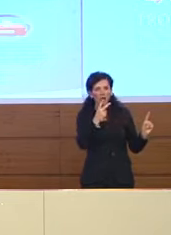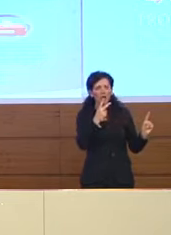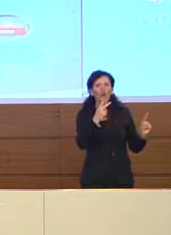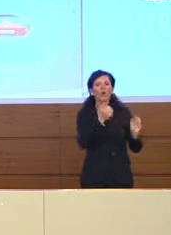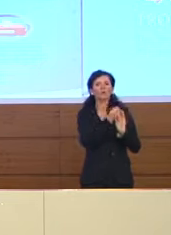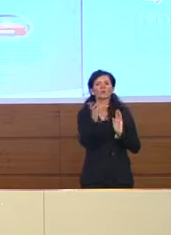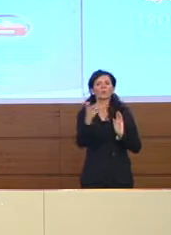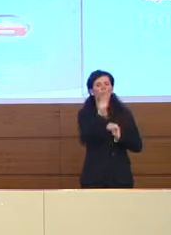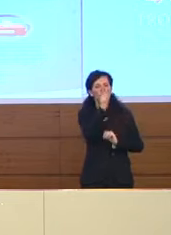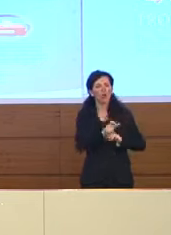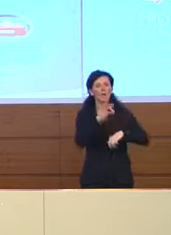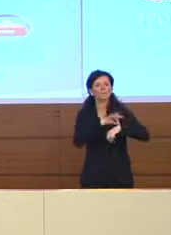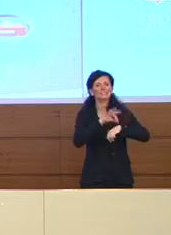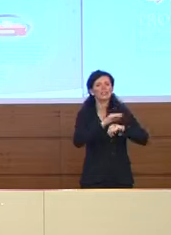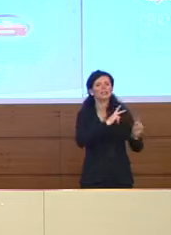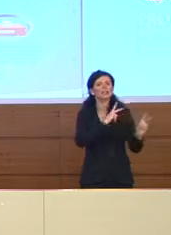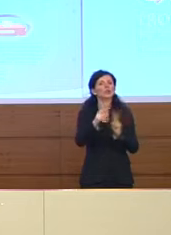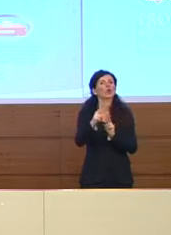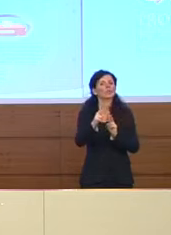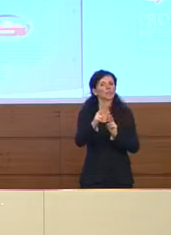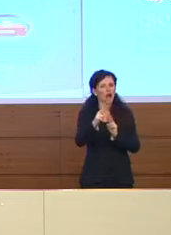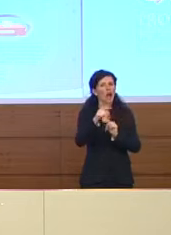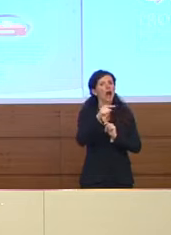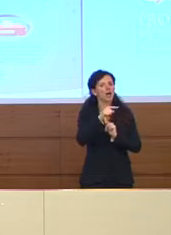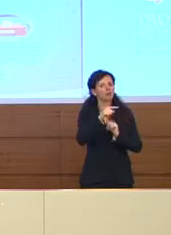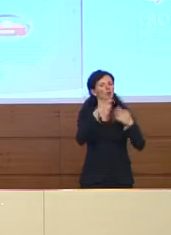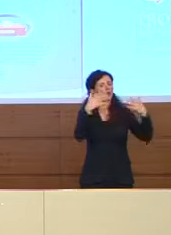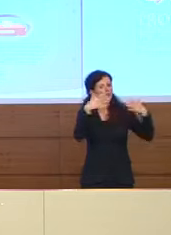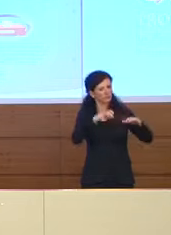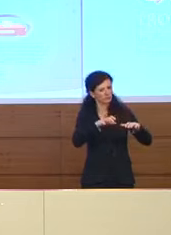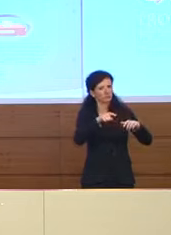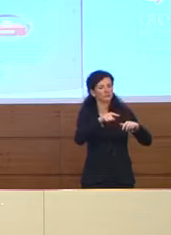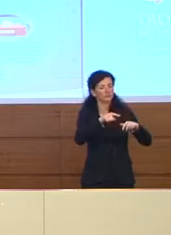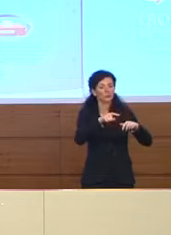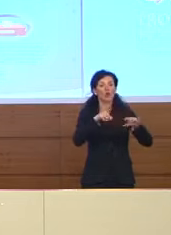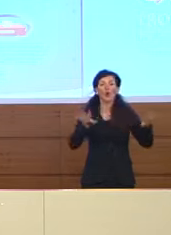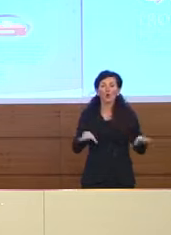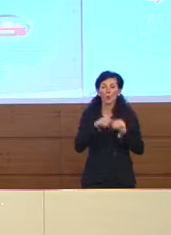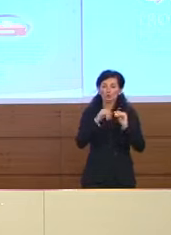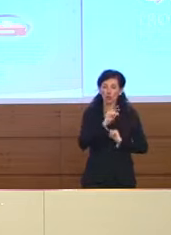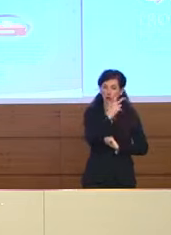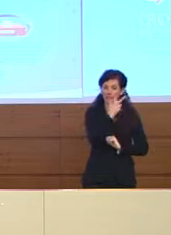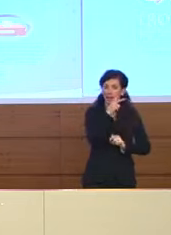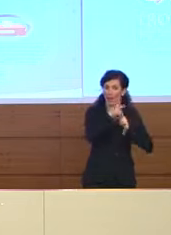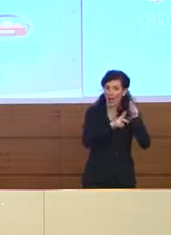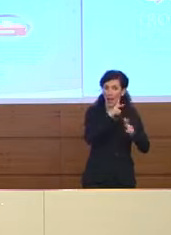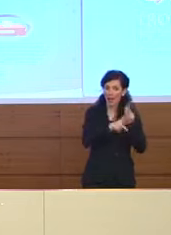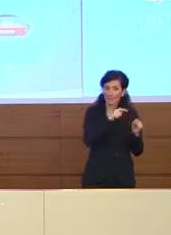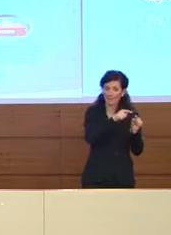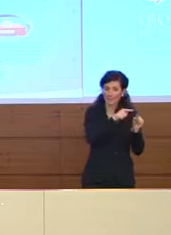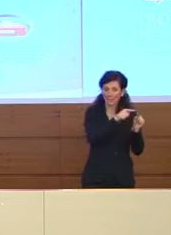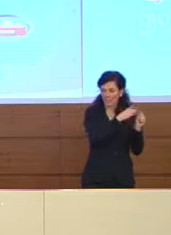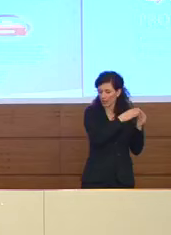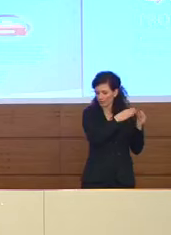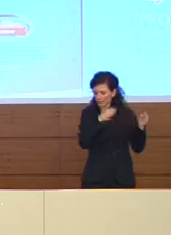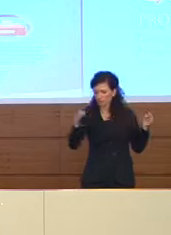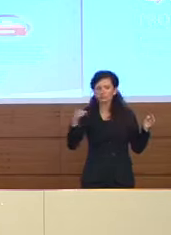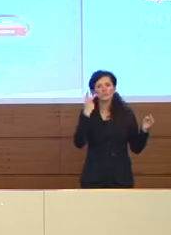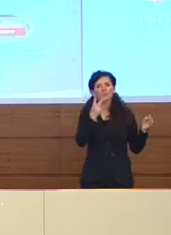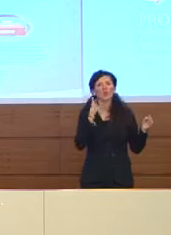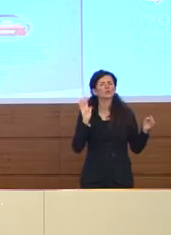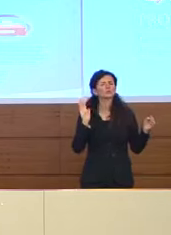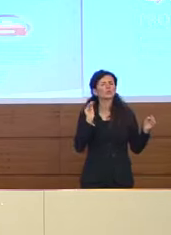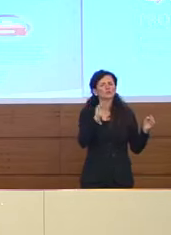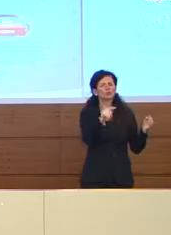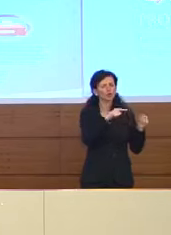ea far corso dal 3 di aprile costantemente ogni giorno c'è